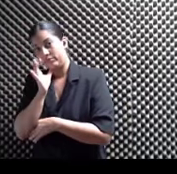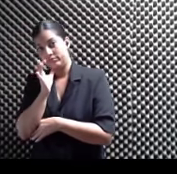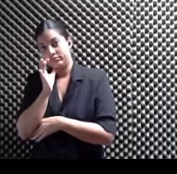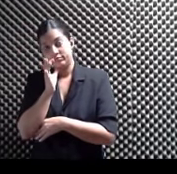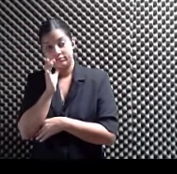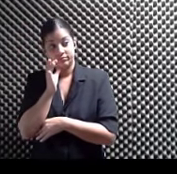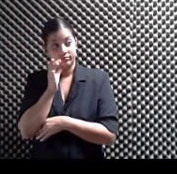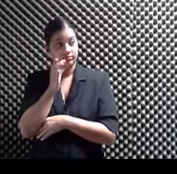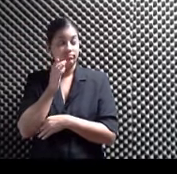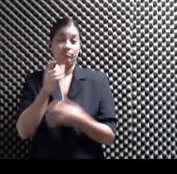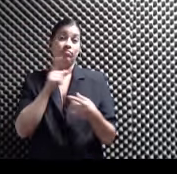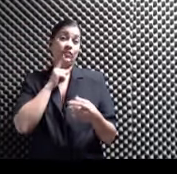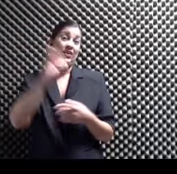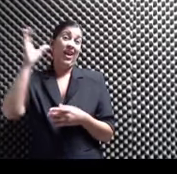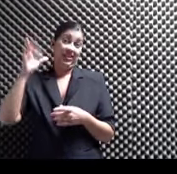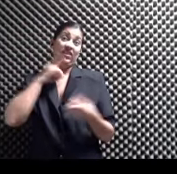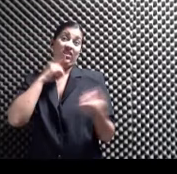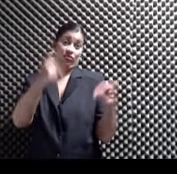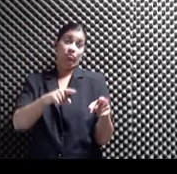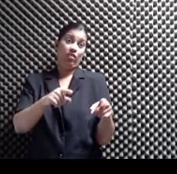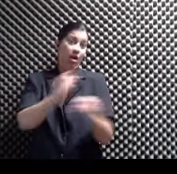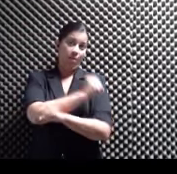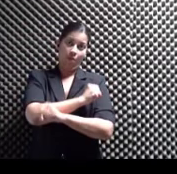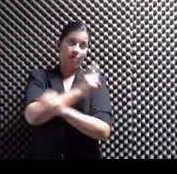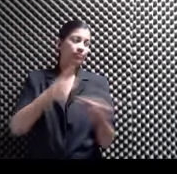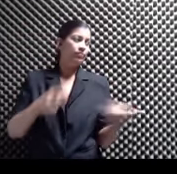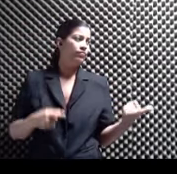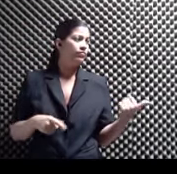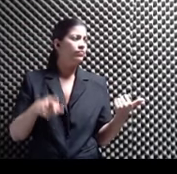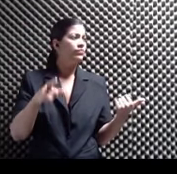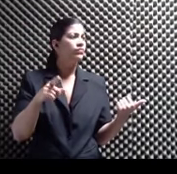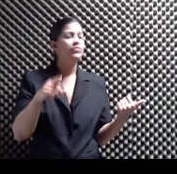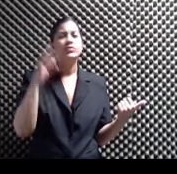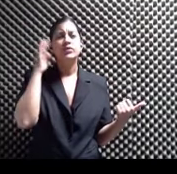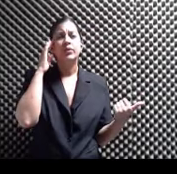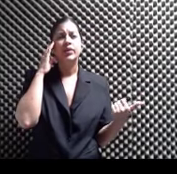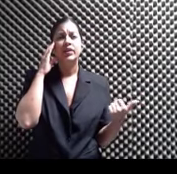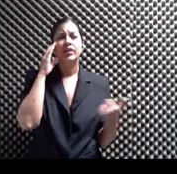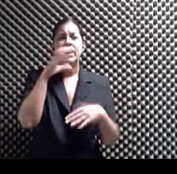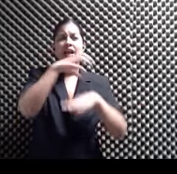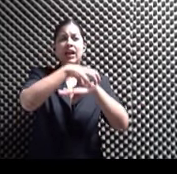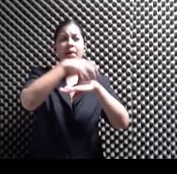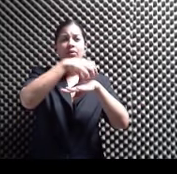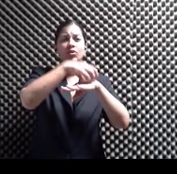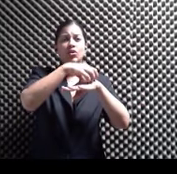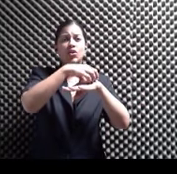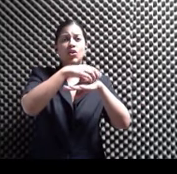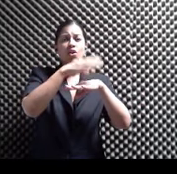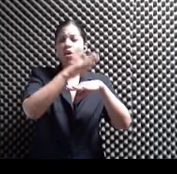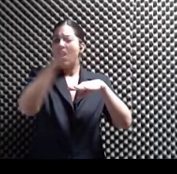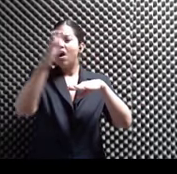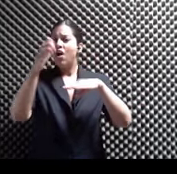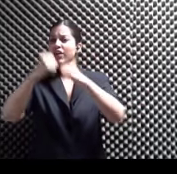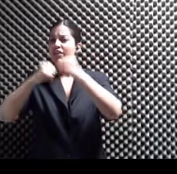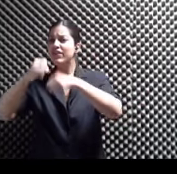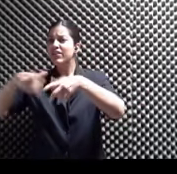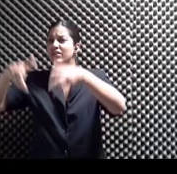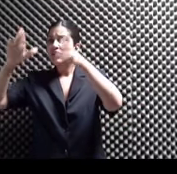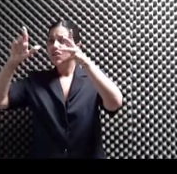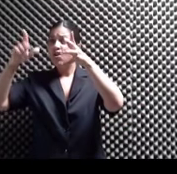lugar. Ok, cuando usted va al Capitolio ahora, usted ve que hay un edificio a su derecha, viene del viejo San Juan, y allí está Gilberto Santa Rosa en una